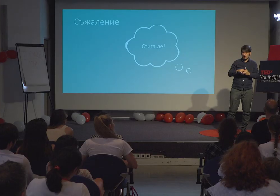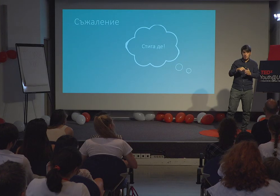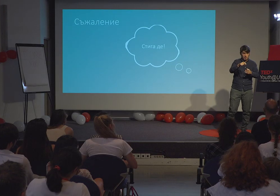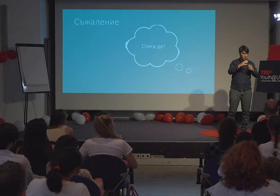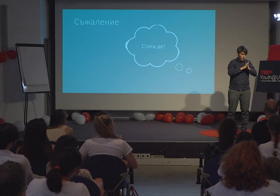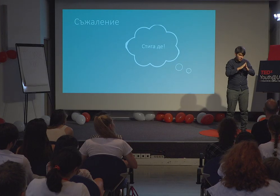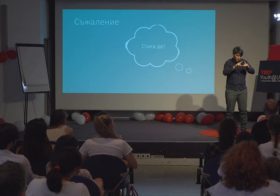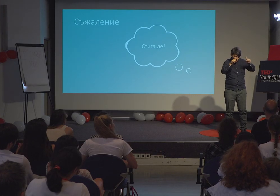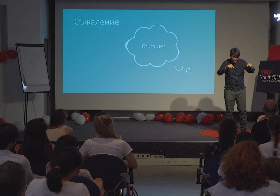Вижте.